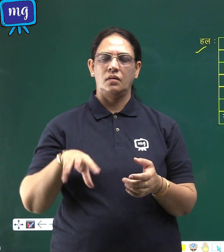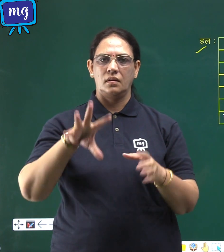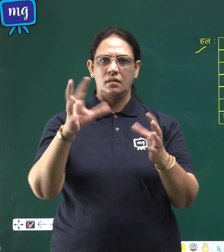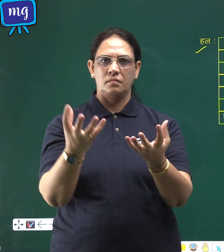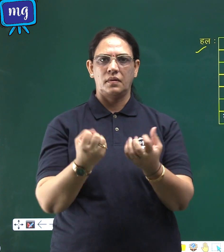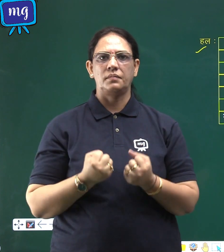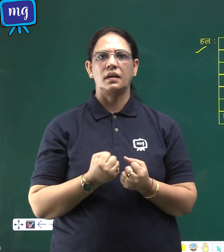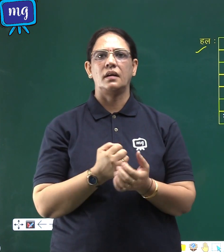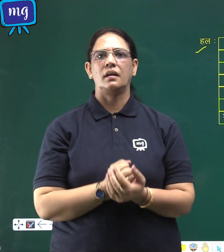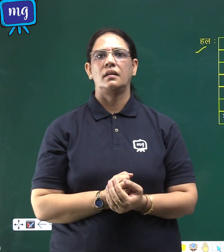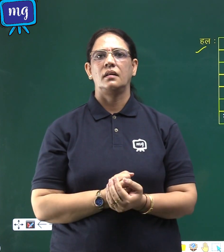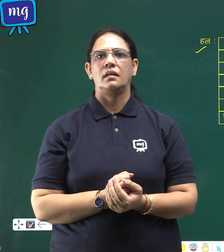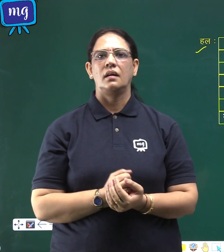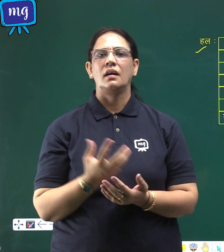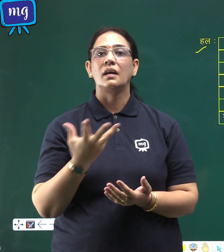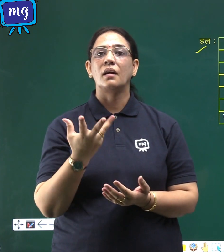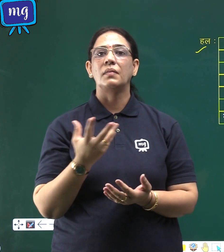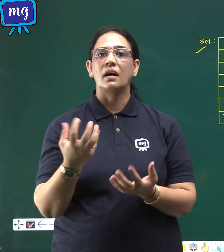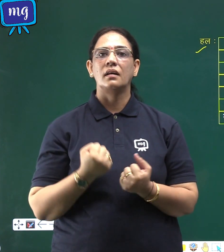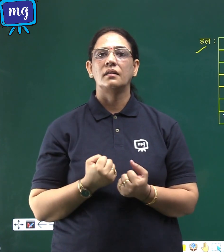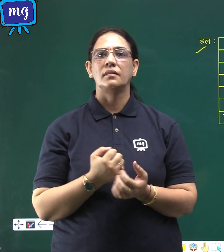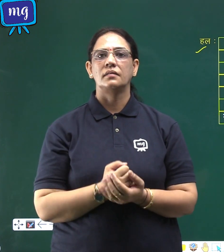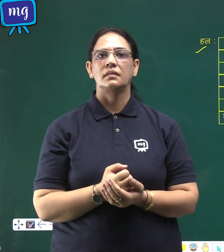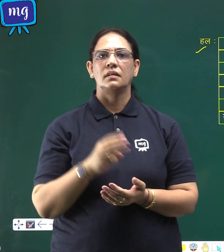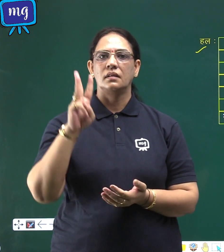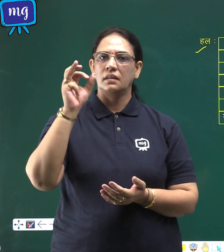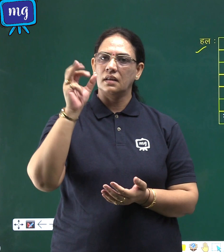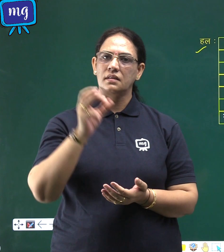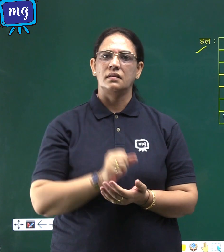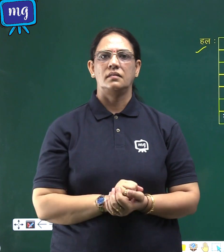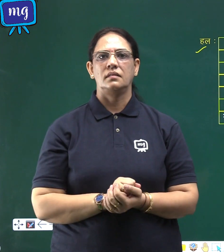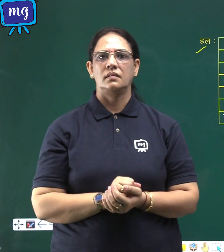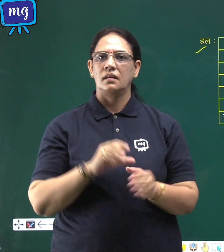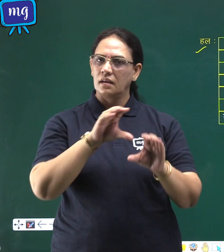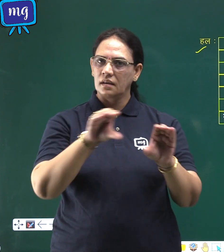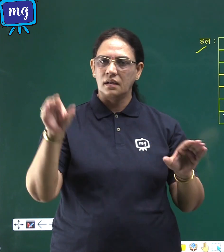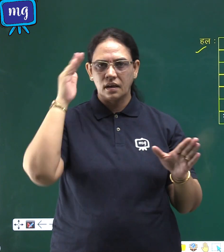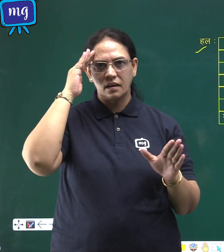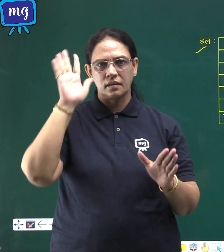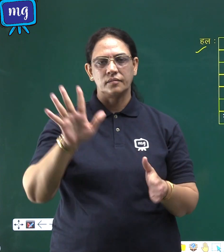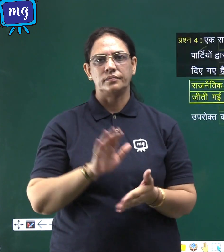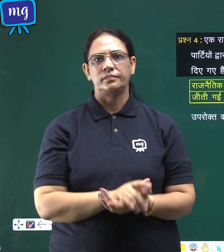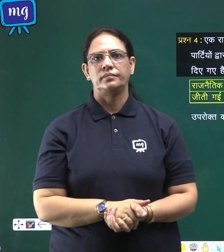कितना आया तीस समझा गया